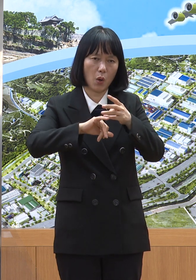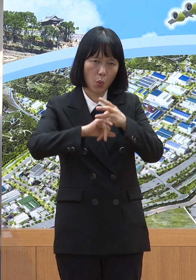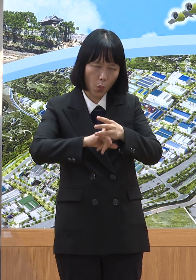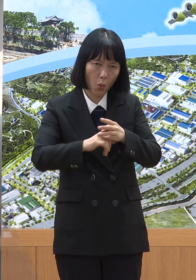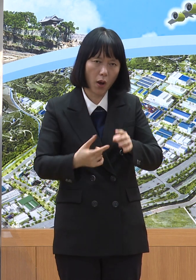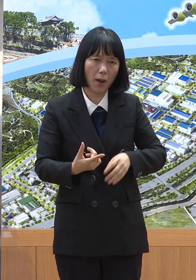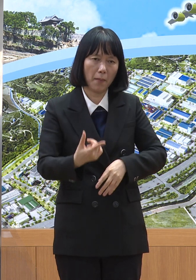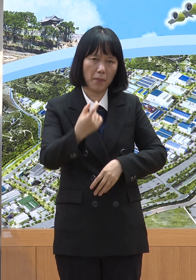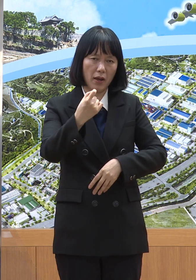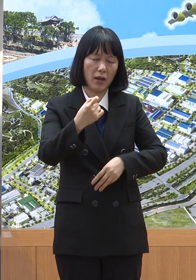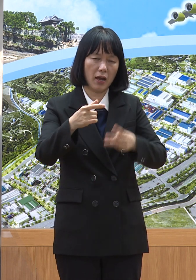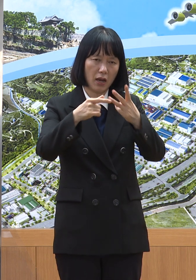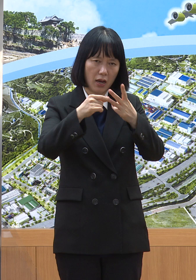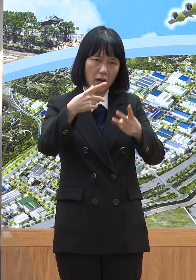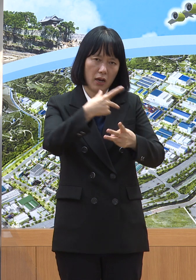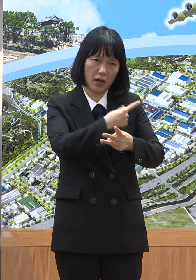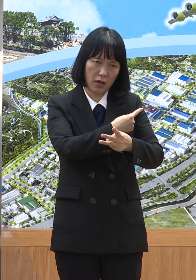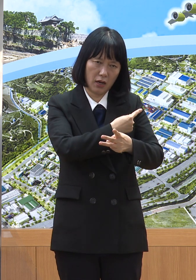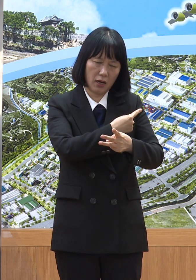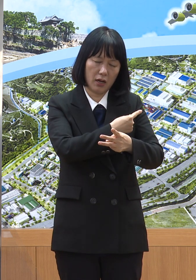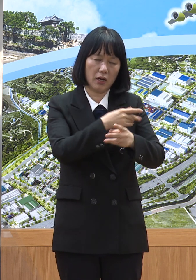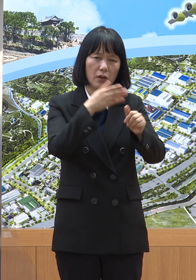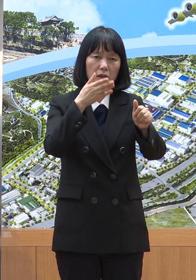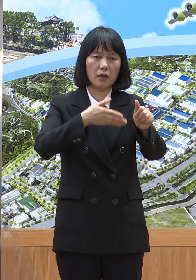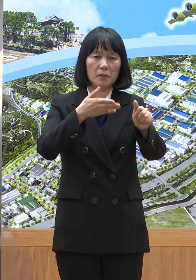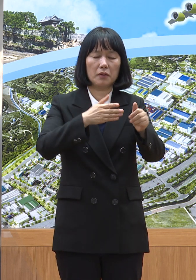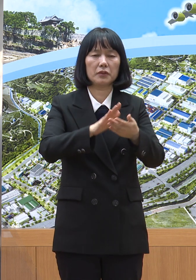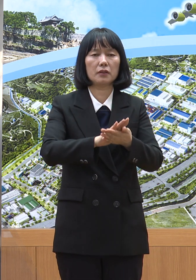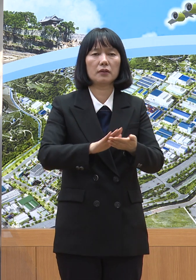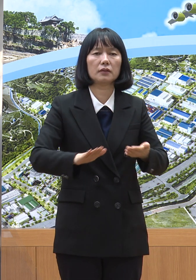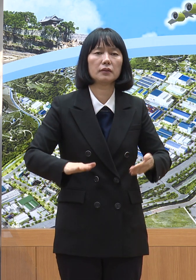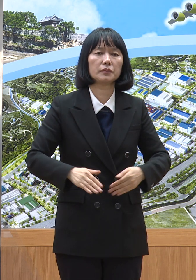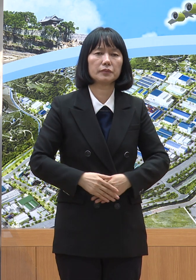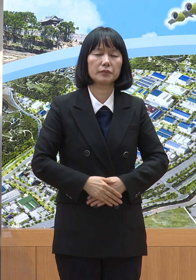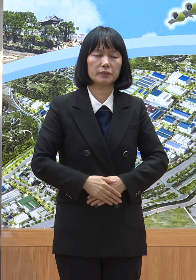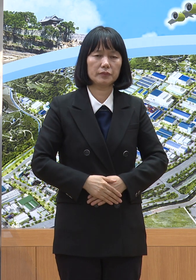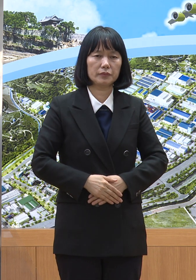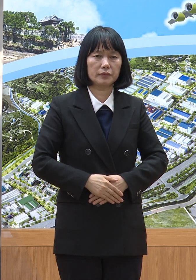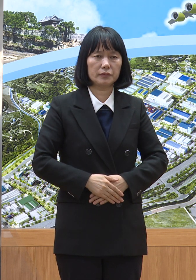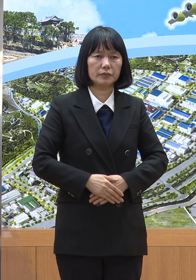이런 시일 내에 3차 접종을 받으시기 바랍니다.